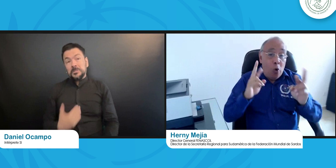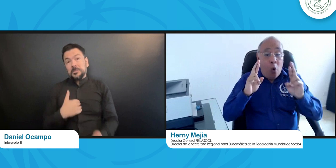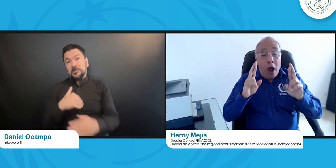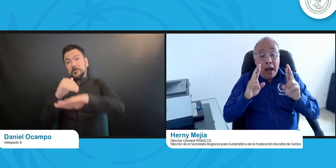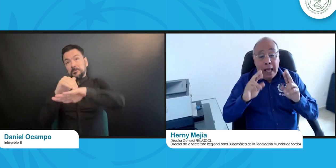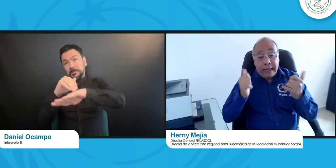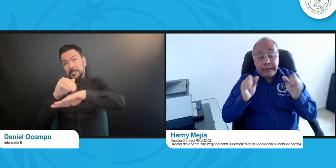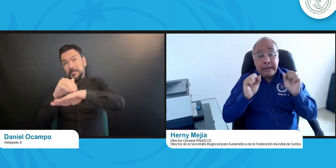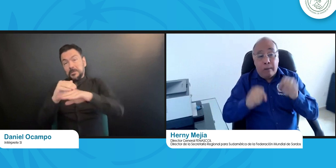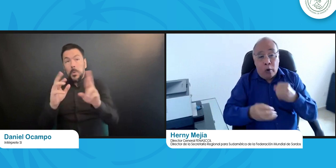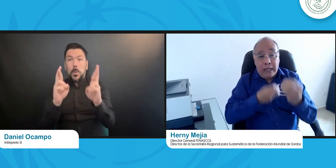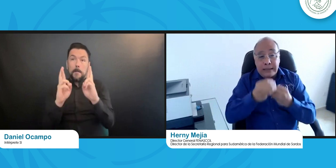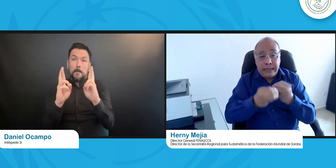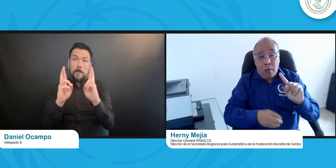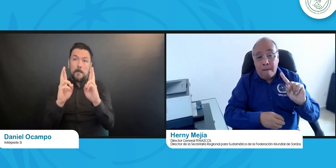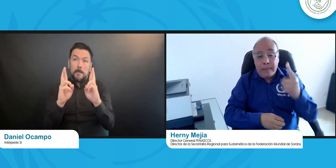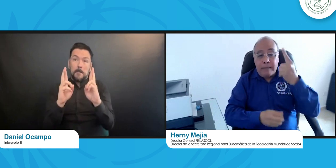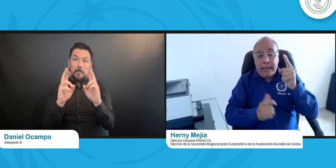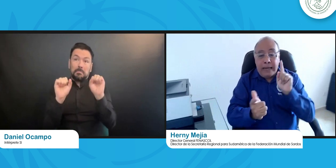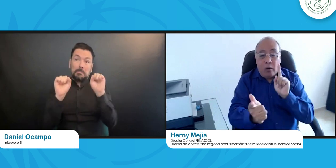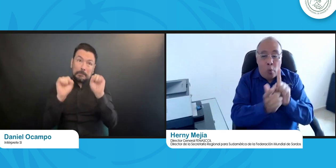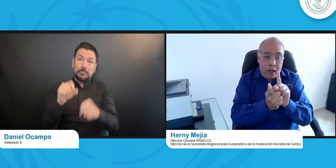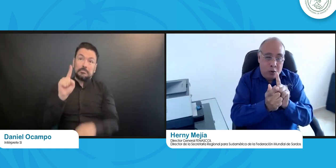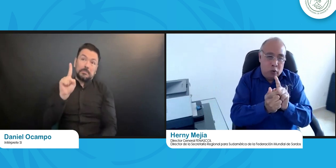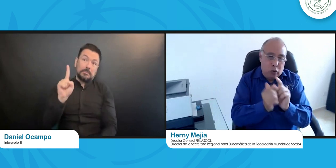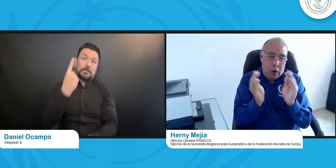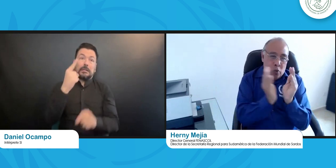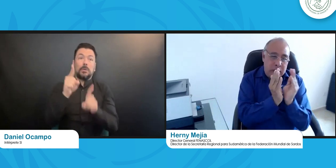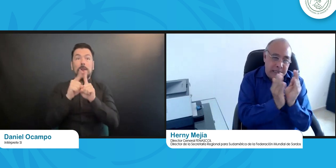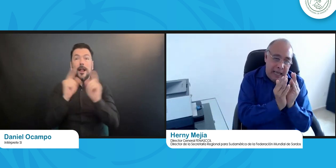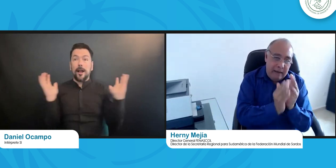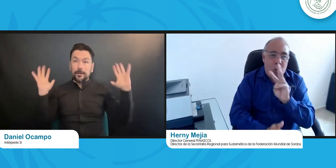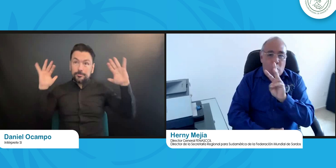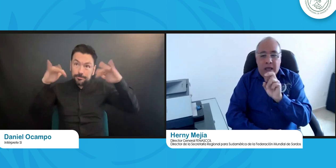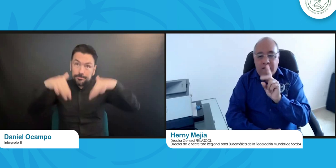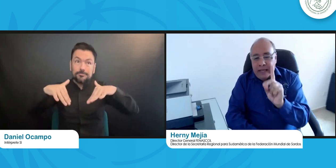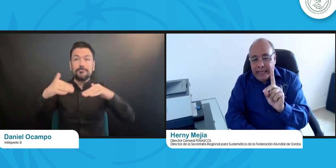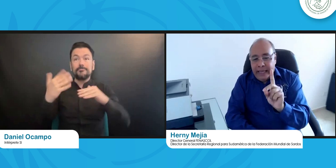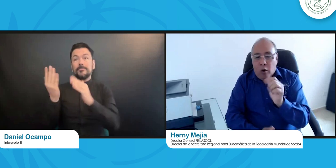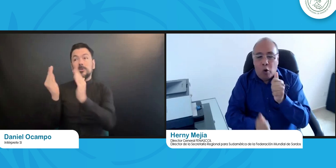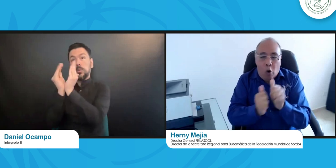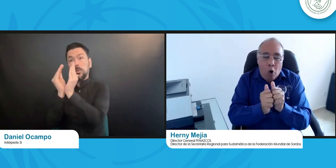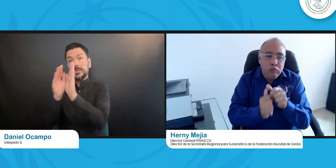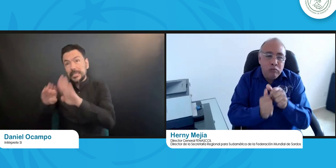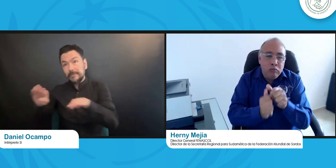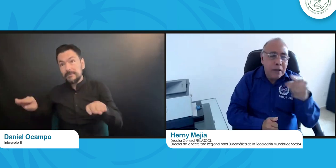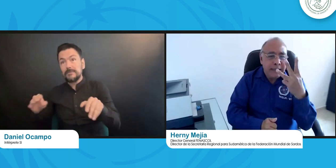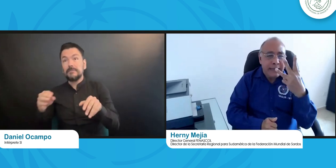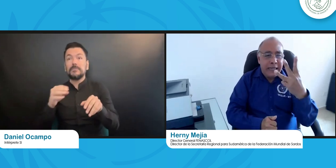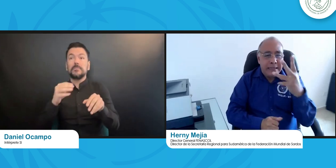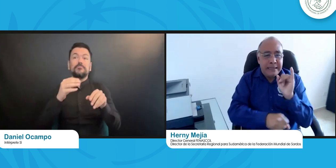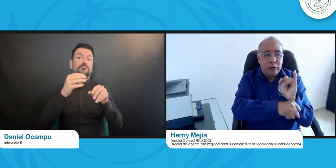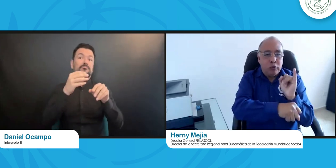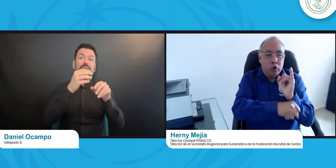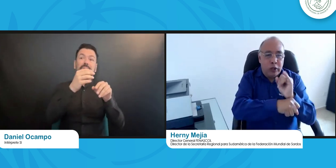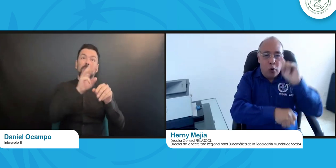Y otra recomendación es que ojalá podamos hacer un primer encuentro de la UNICEF aunada con